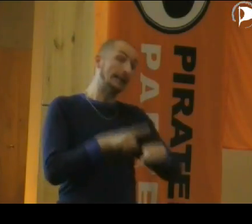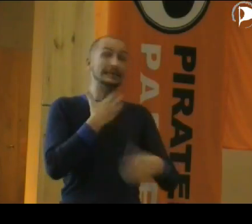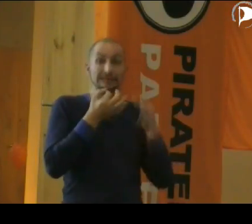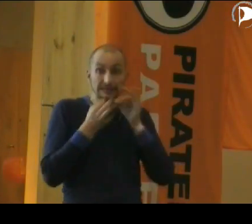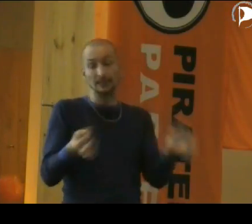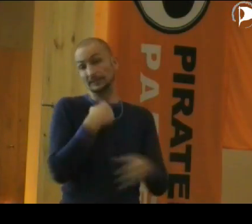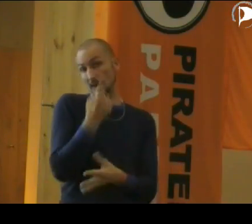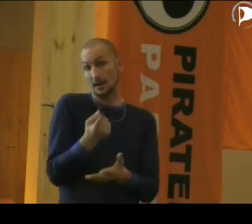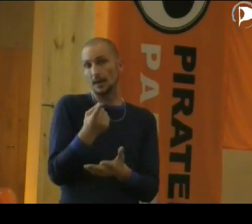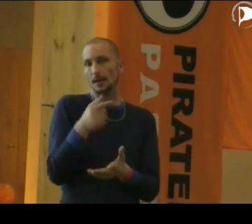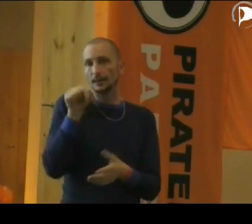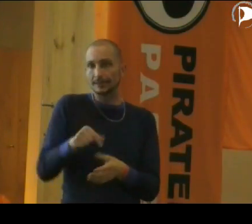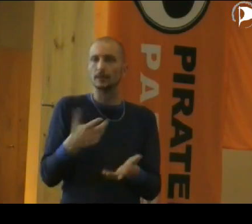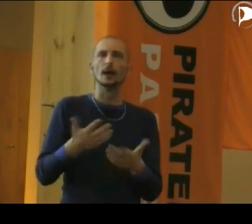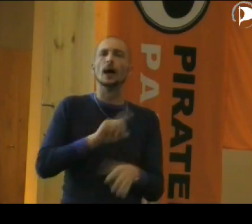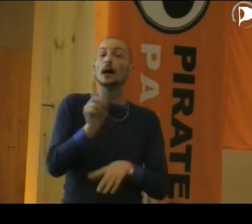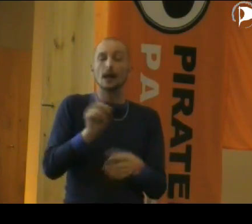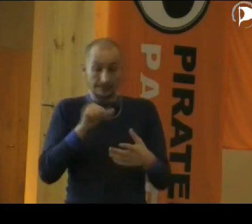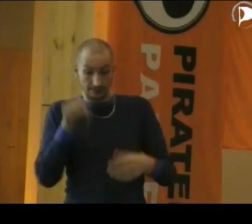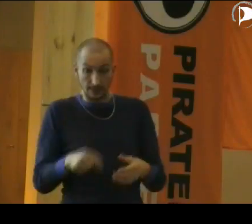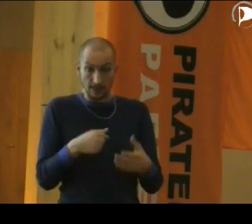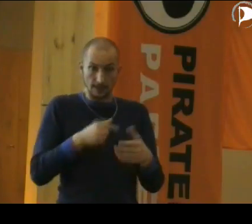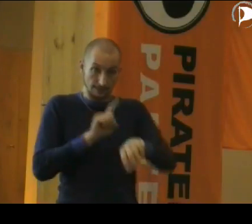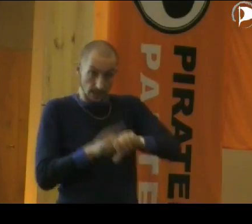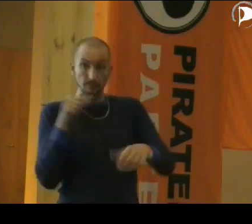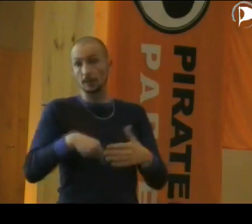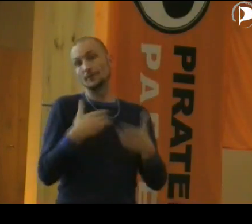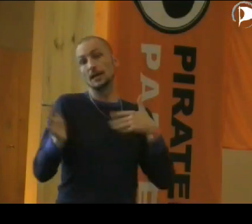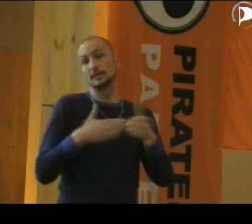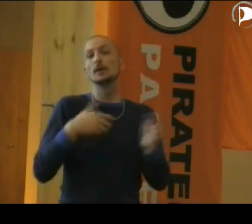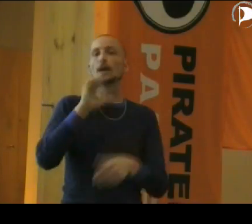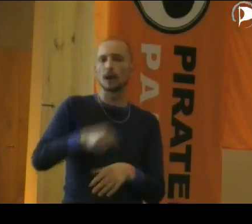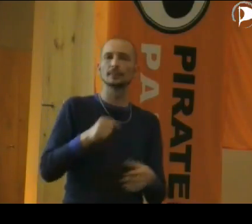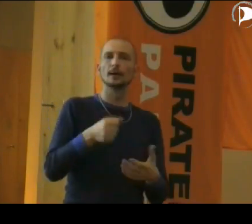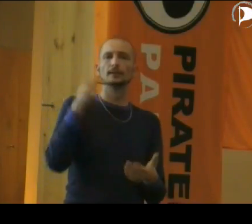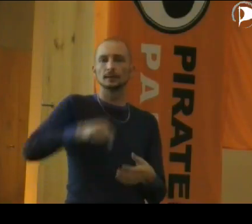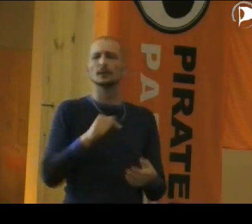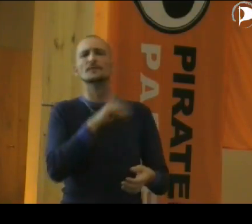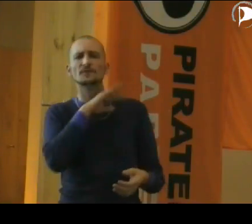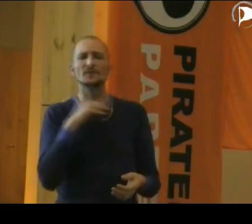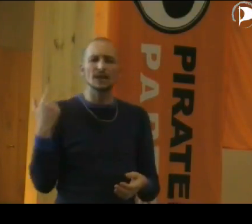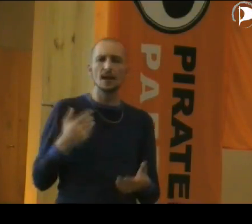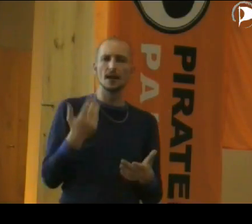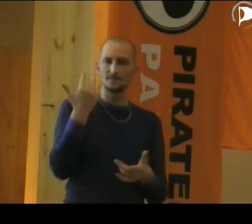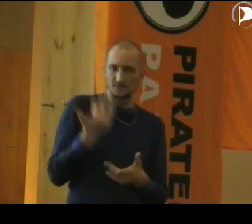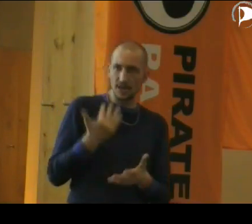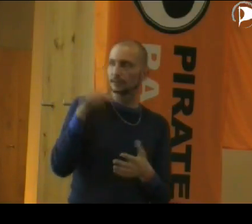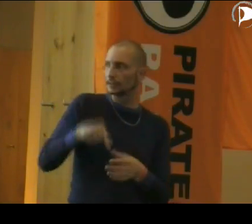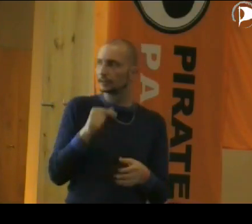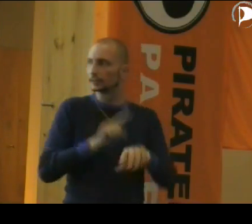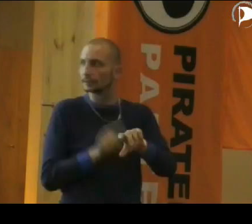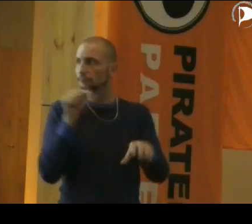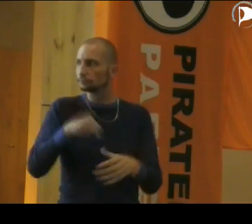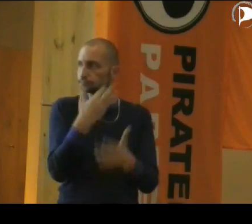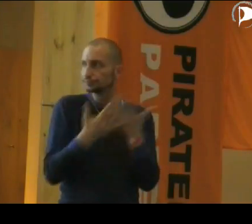weil die arbeit musst angetan sein wenn sie einfach nichts so wie es jetzt mit dem kreml geht dabei dann braucht er einfach mal